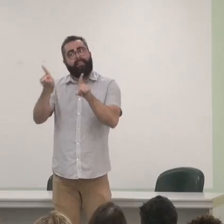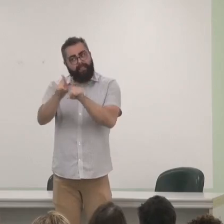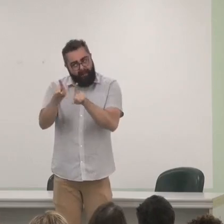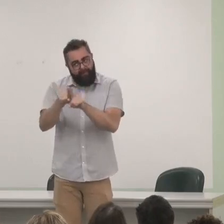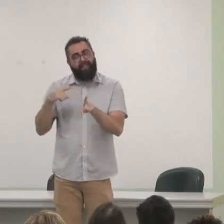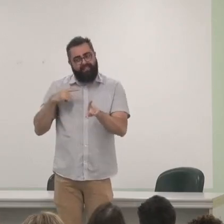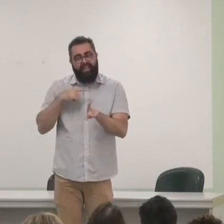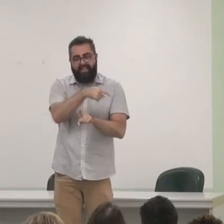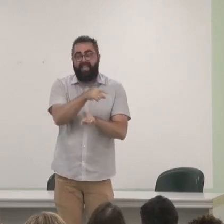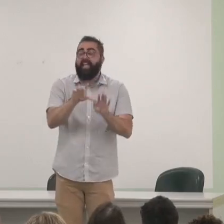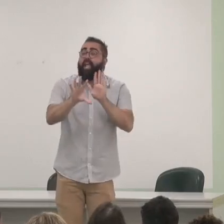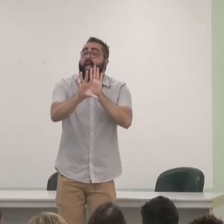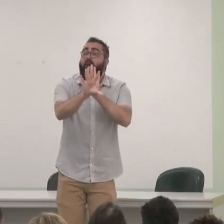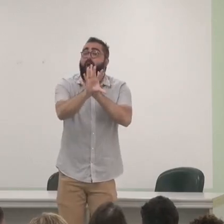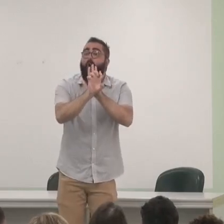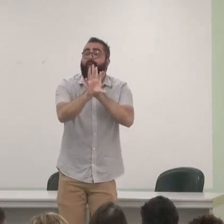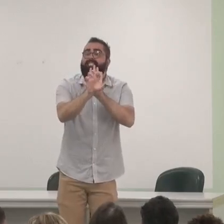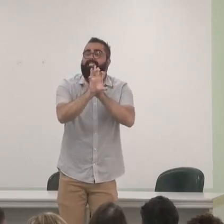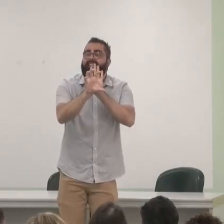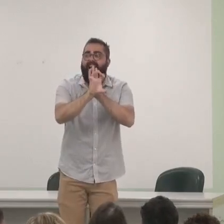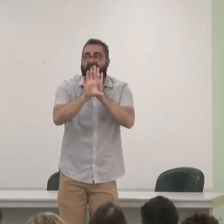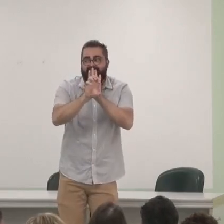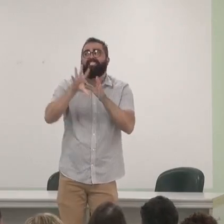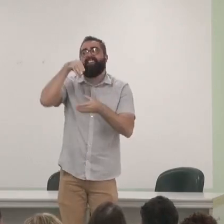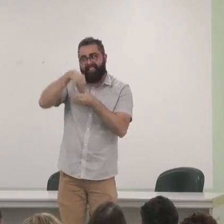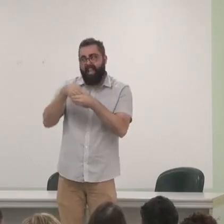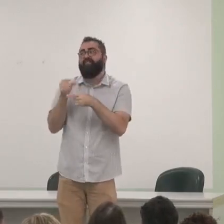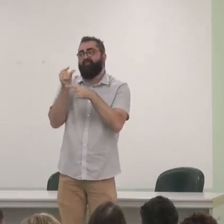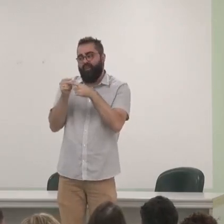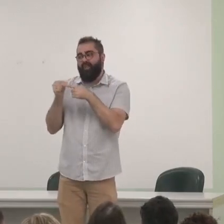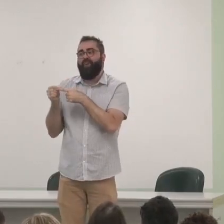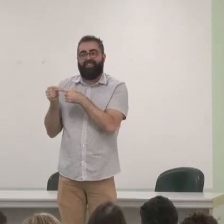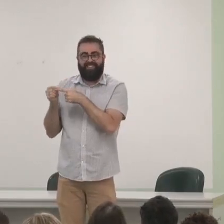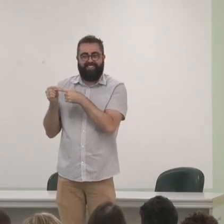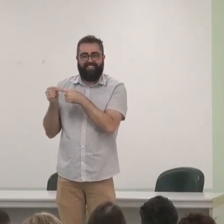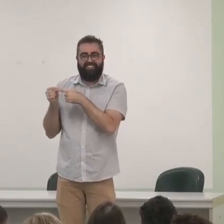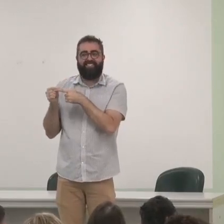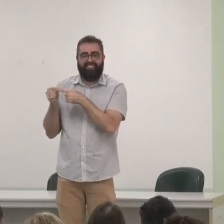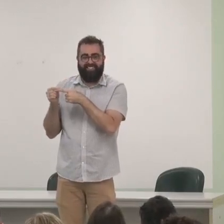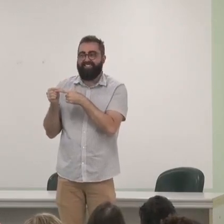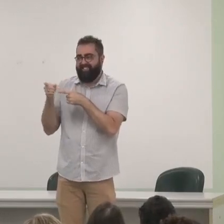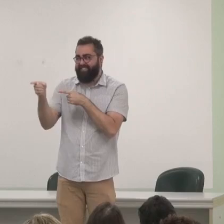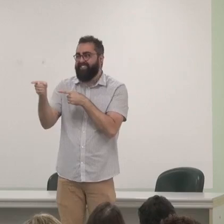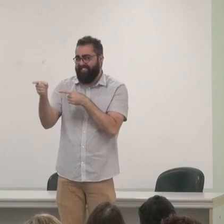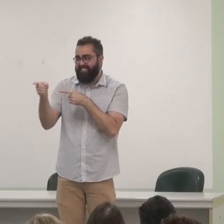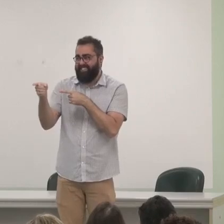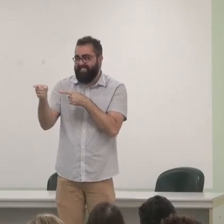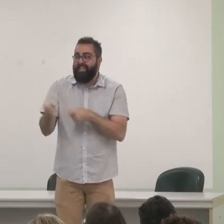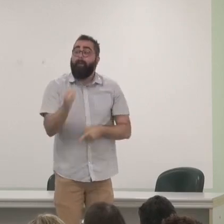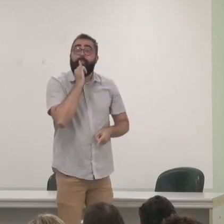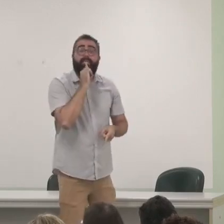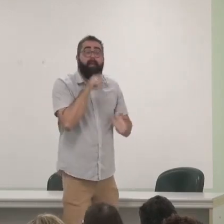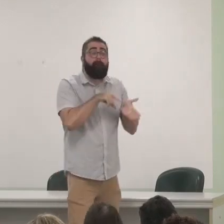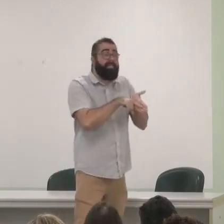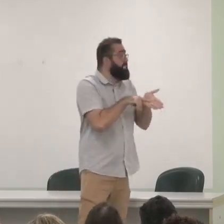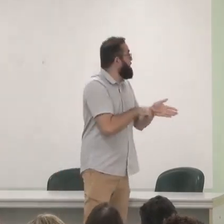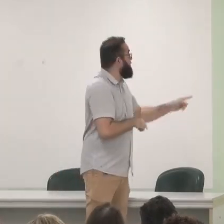que as línguas orais também têm traços icônicos nos seus fonemas. Então,